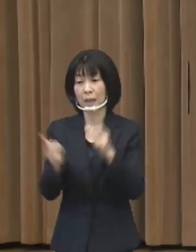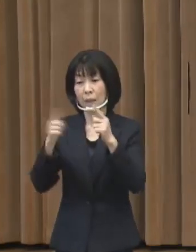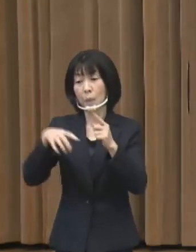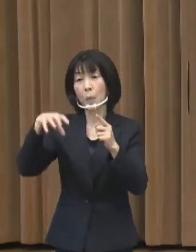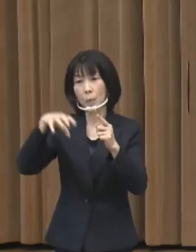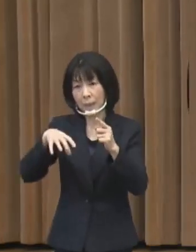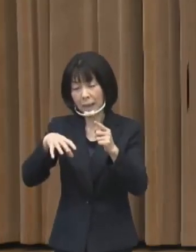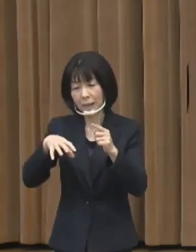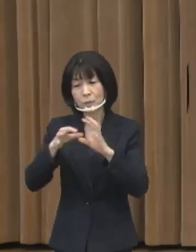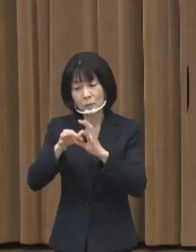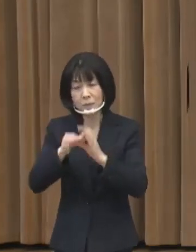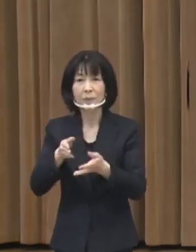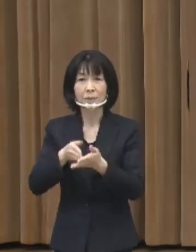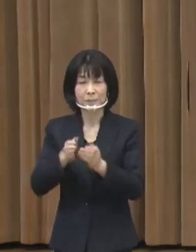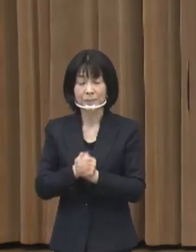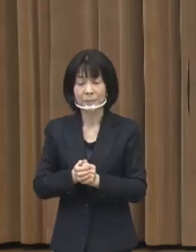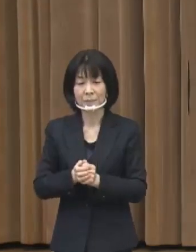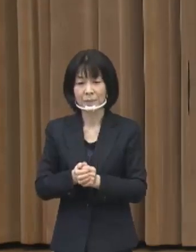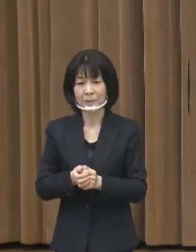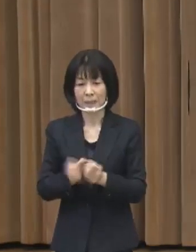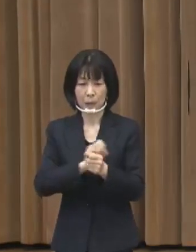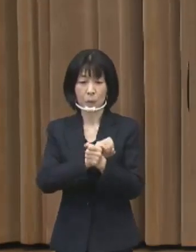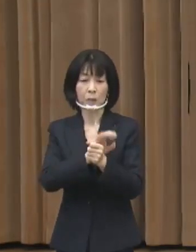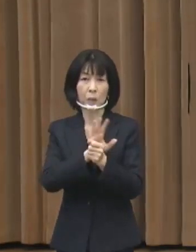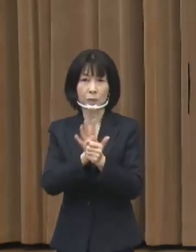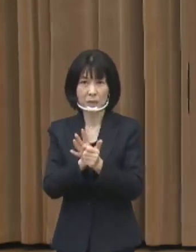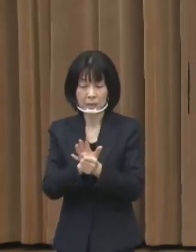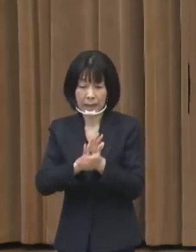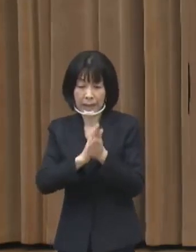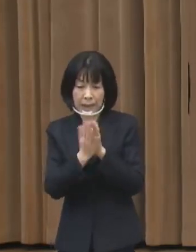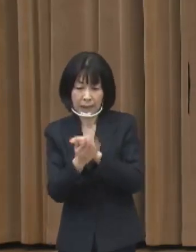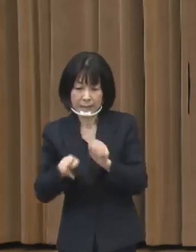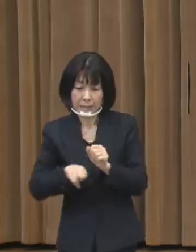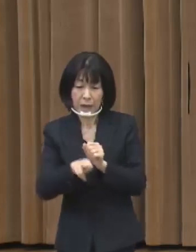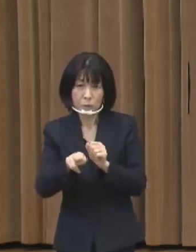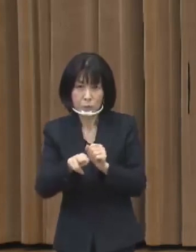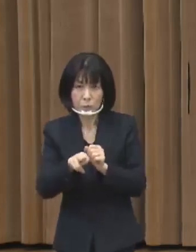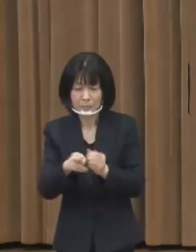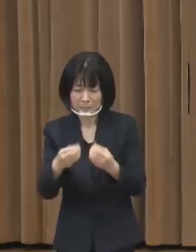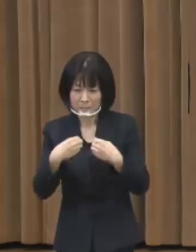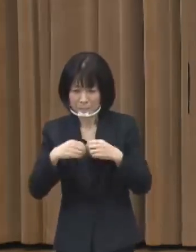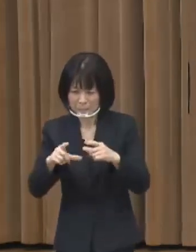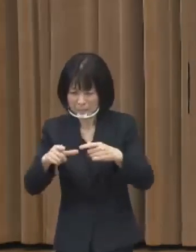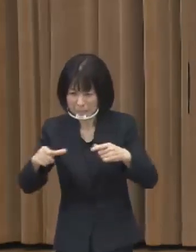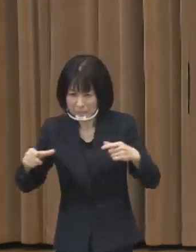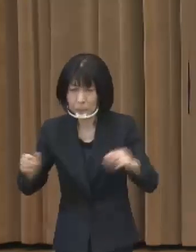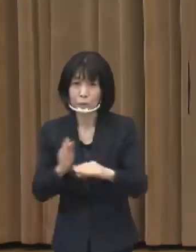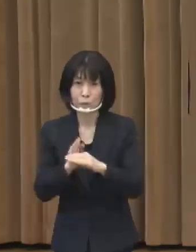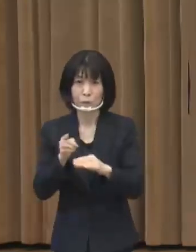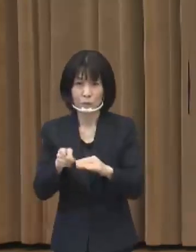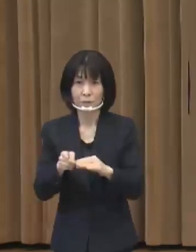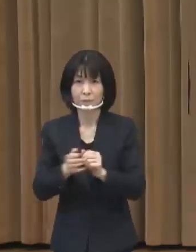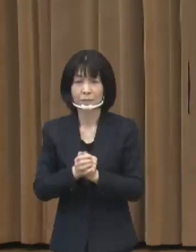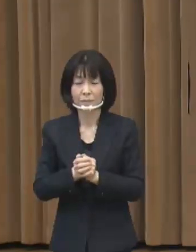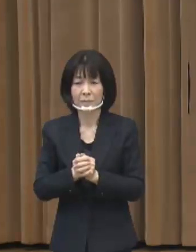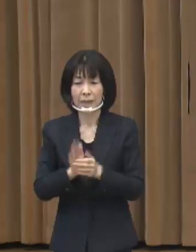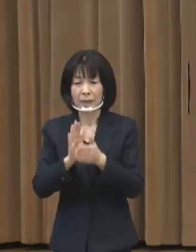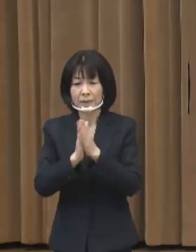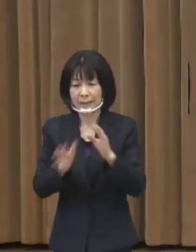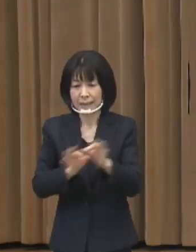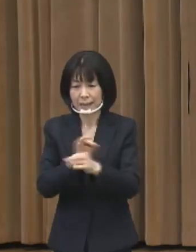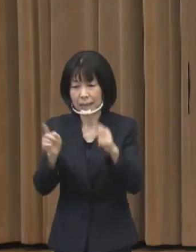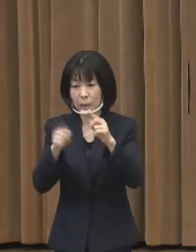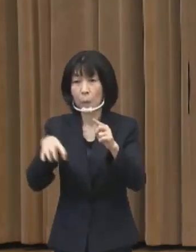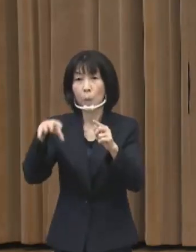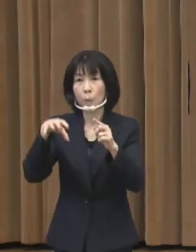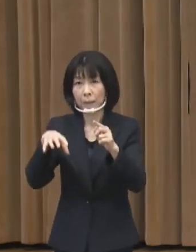営についてお知らせします。新型コロナウイルスの変異株の感染拡大が続いていることから、県営公園